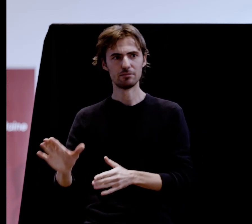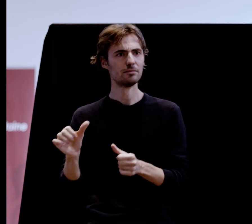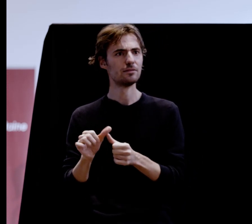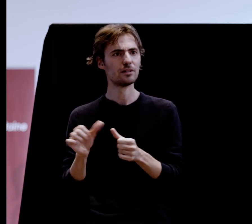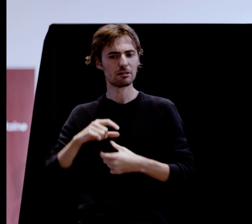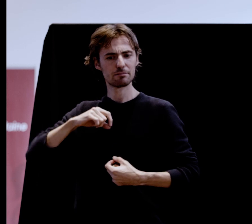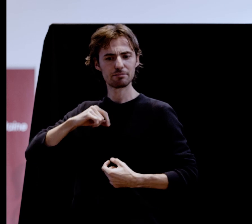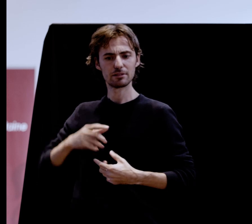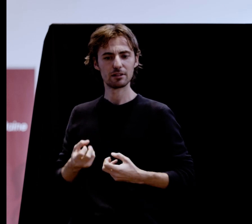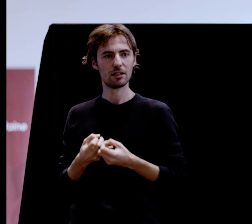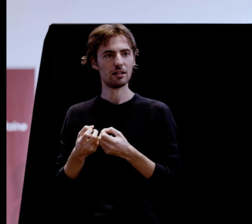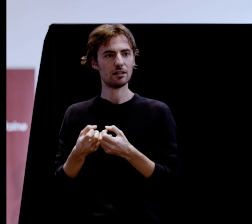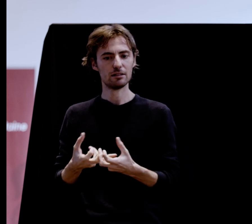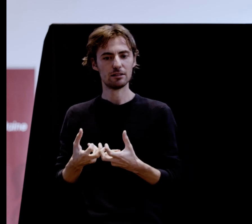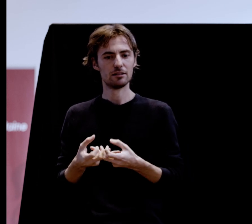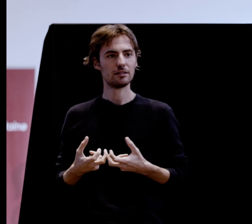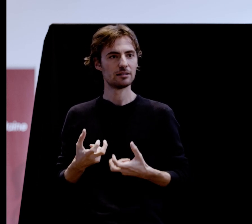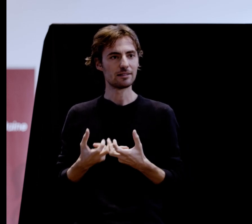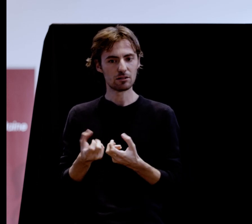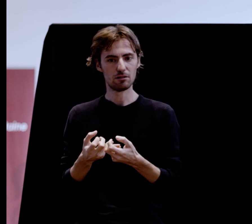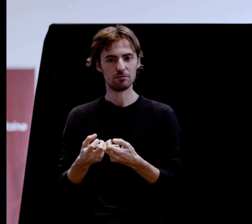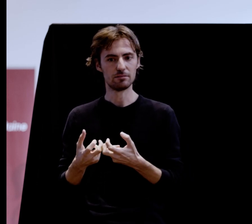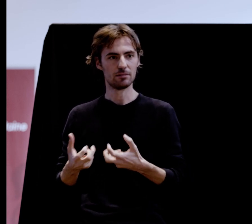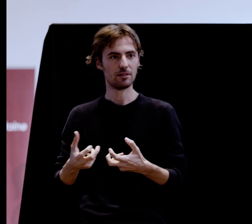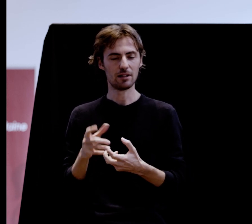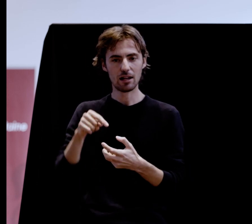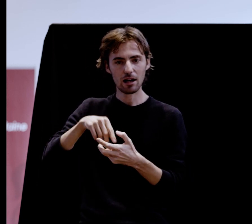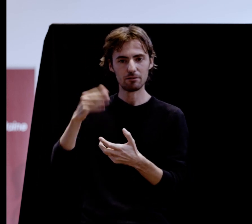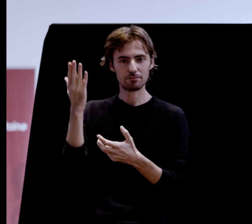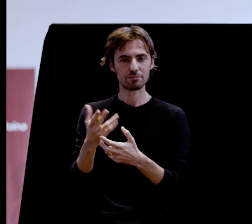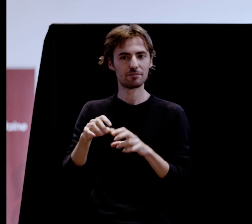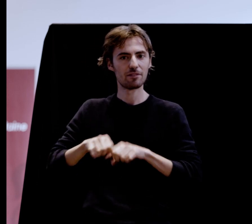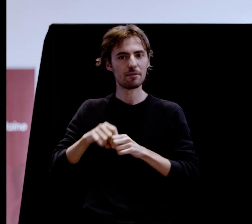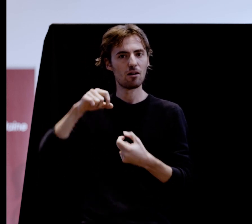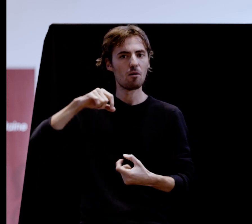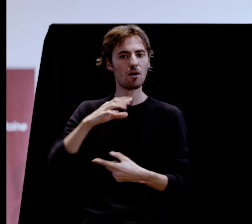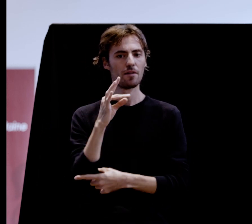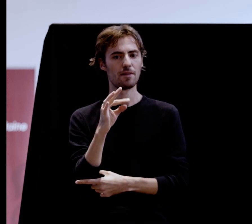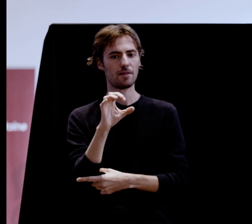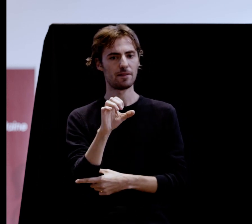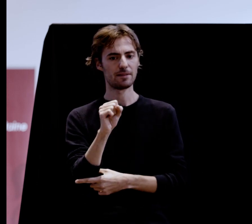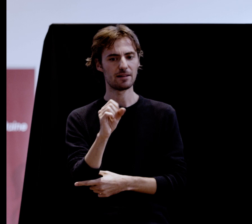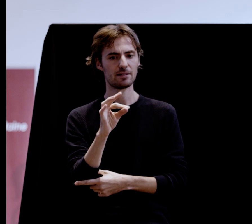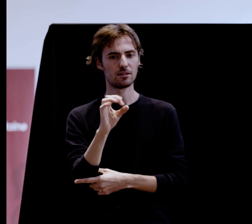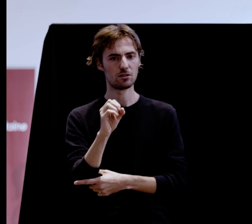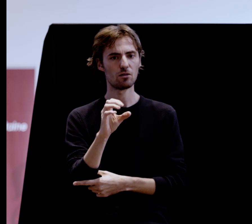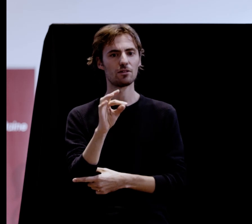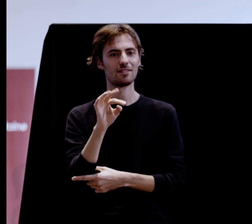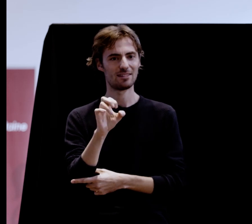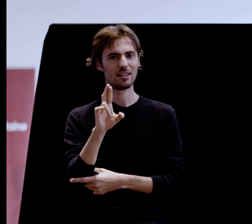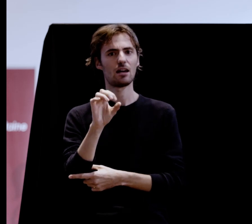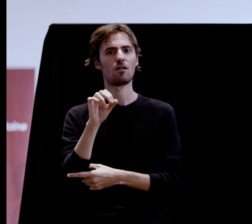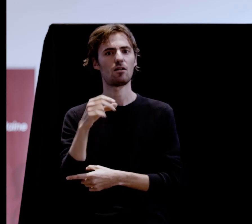le testicule qui grossit et qui se met à fabriquer la testostérone, qui entraîne tous les signes dont on a